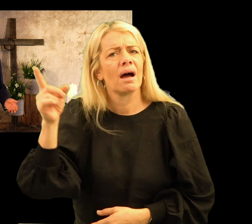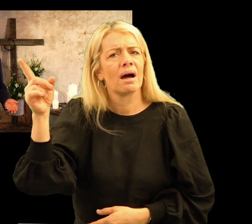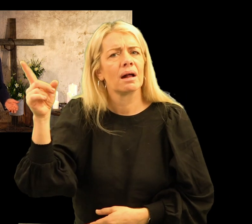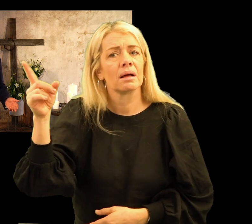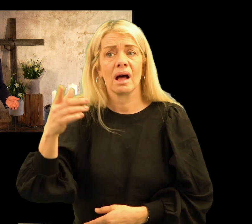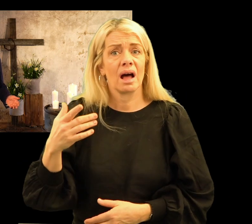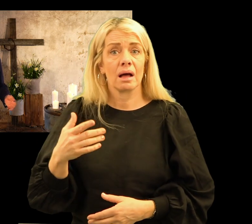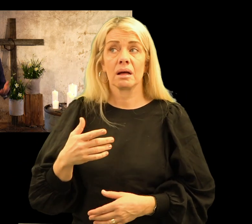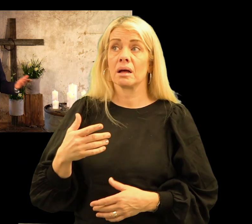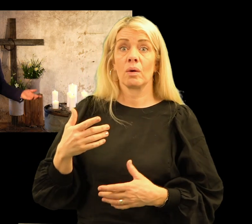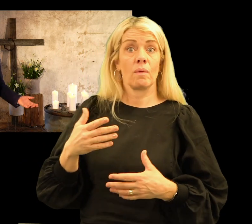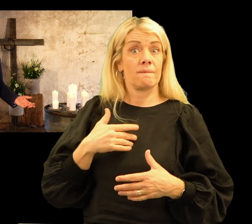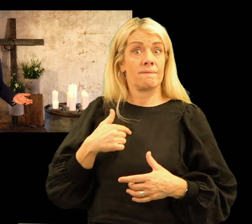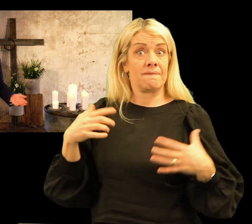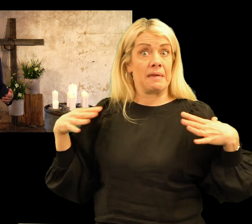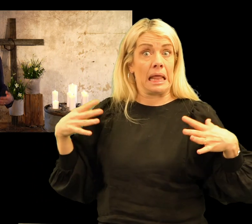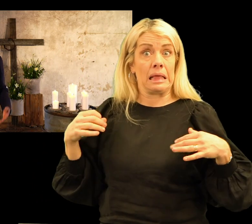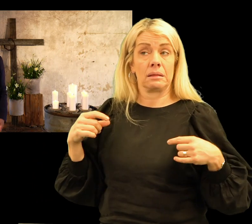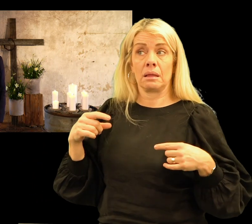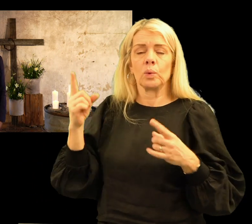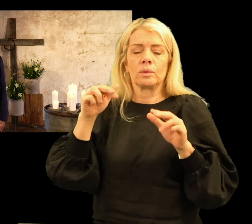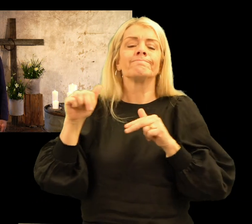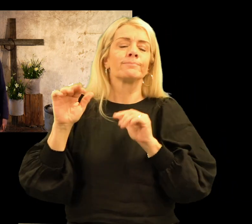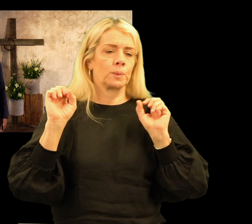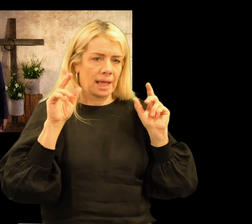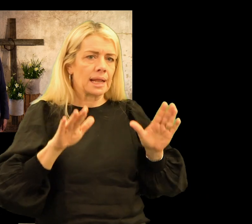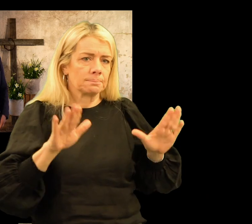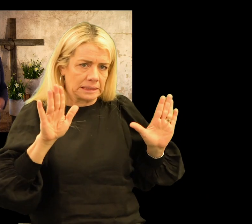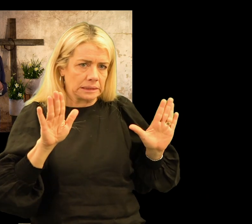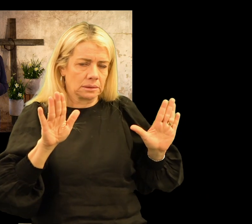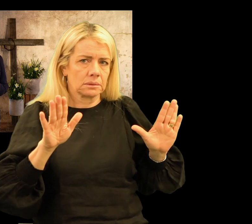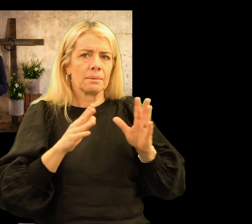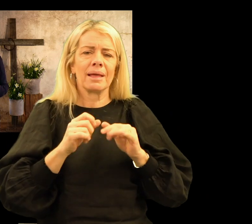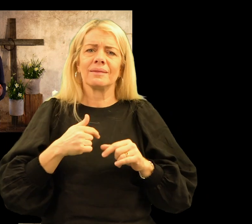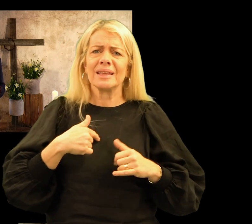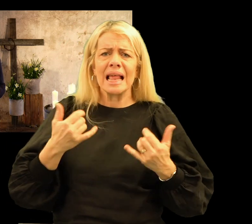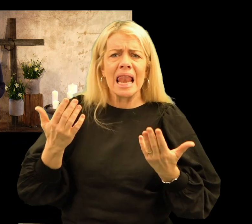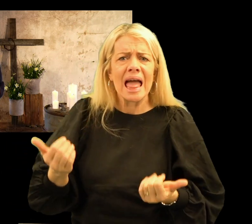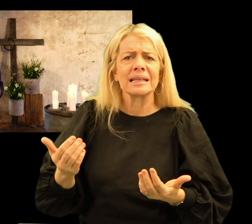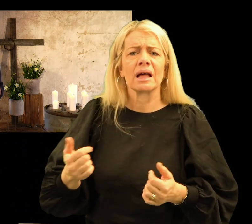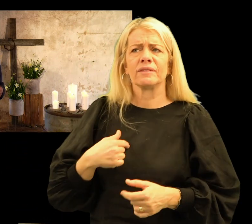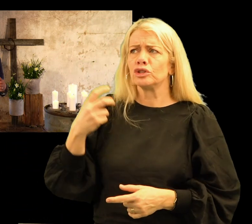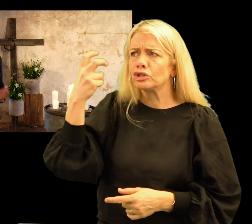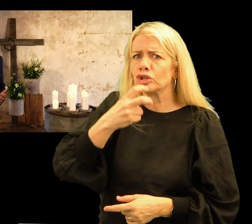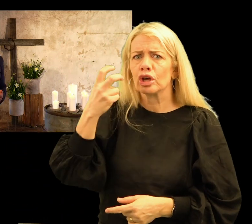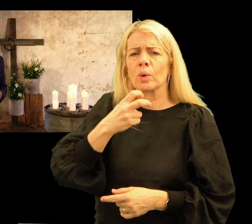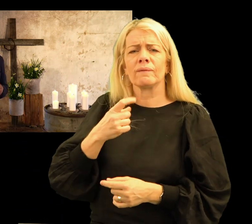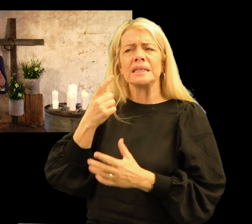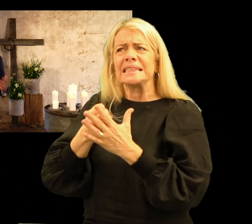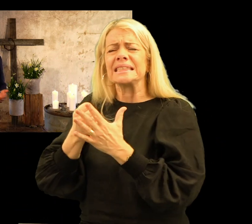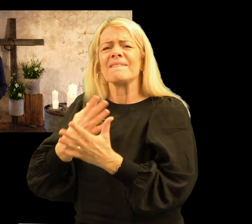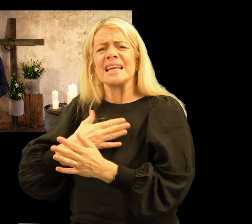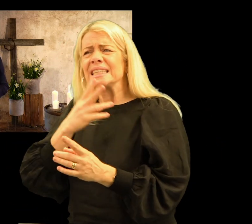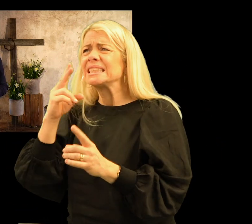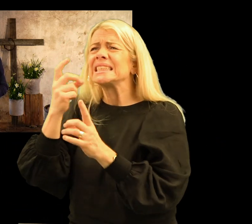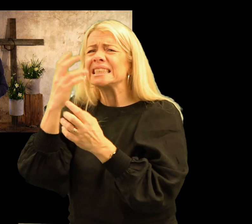väl. Vill inte vi, så backar Gud undan och respekterar det. Men om vi längtar, när vi längtar, när vi söker